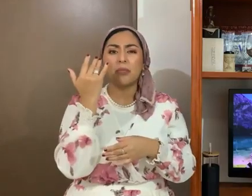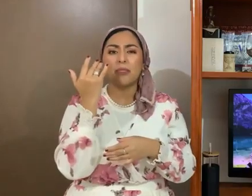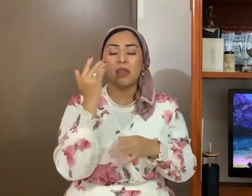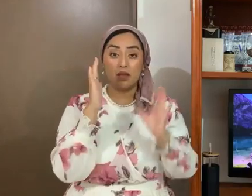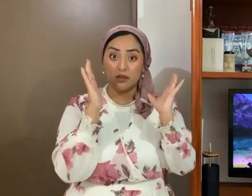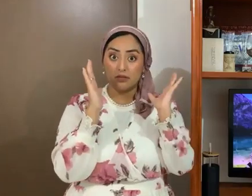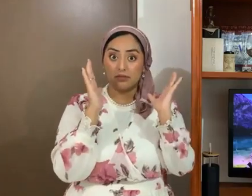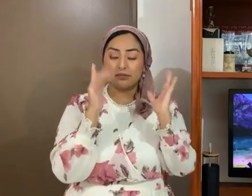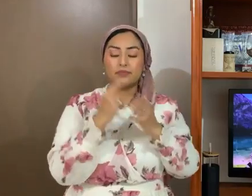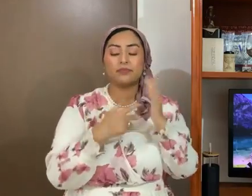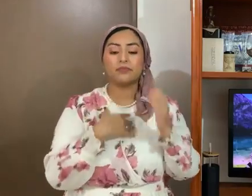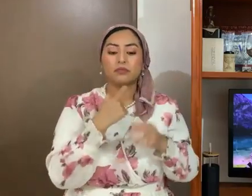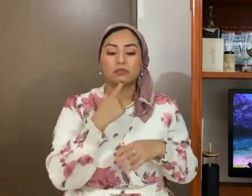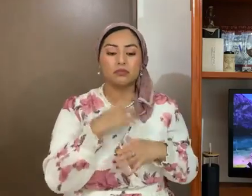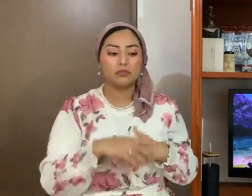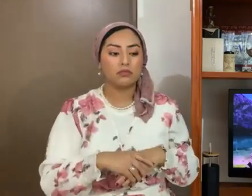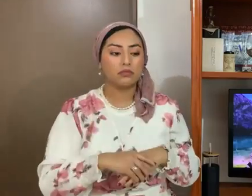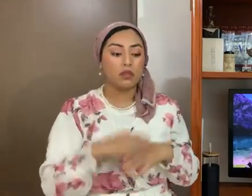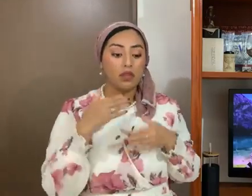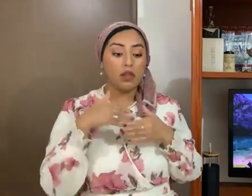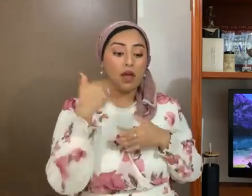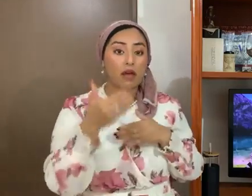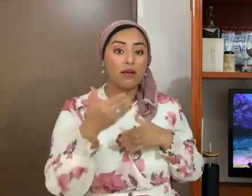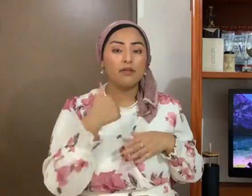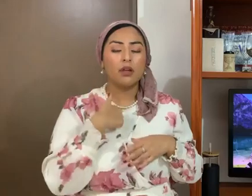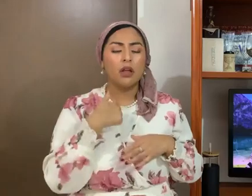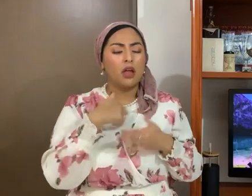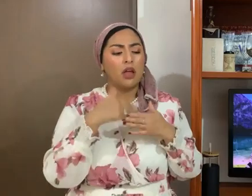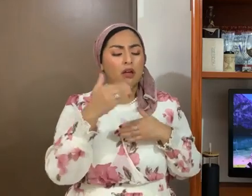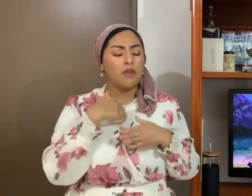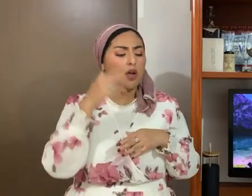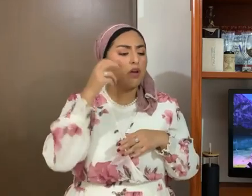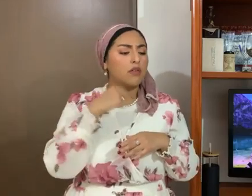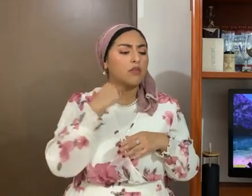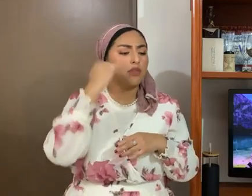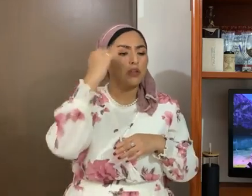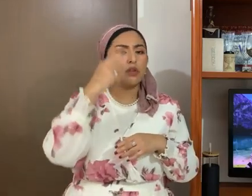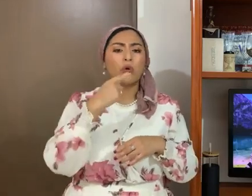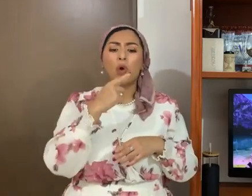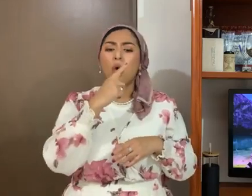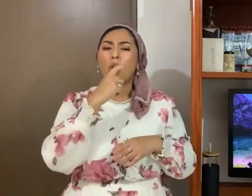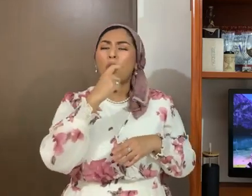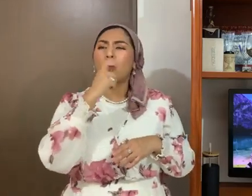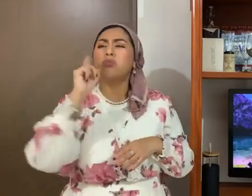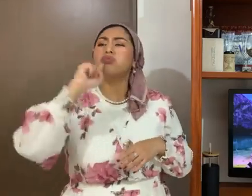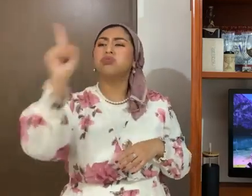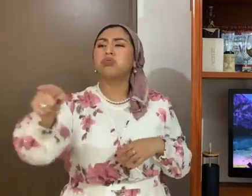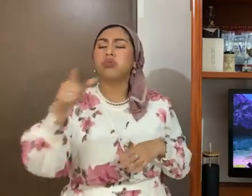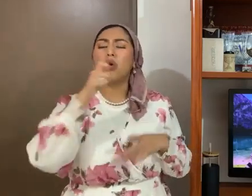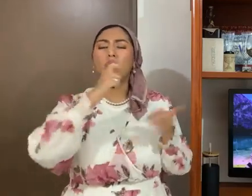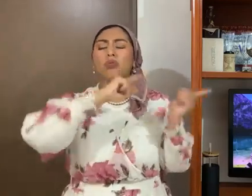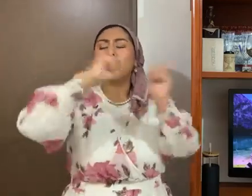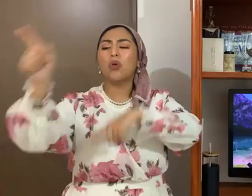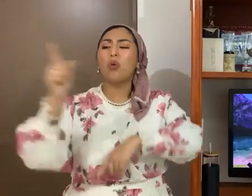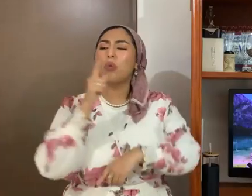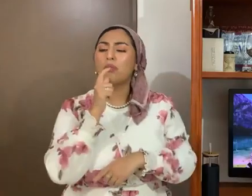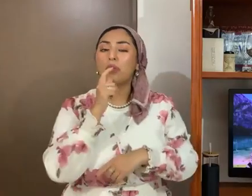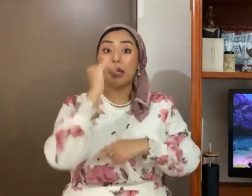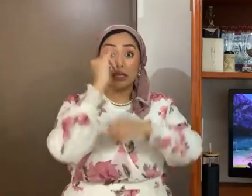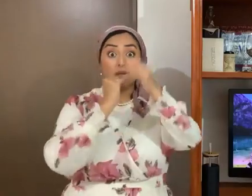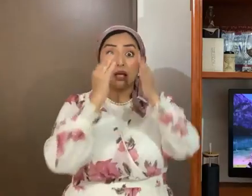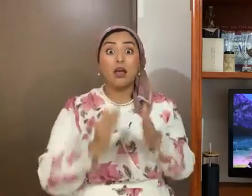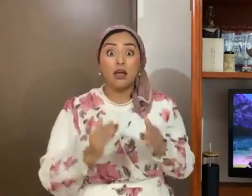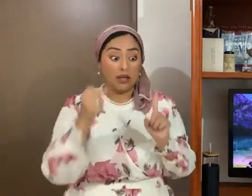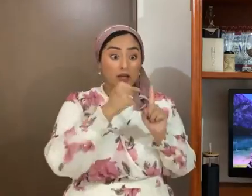cuidado, mucha atención. Después oí la voz del Adón que decía, ¿a quién enviaré y quién irá por nosotros? Entonces